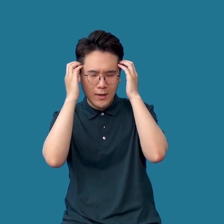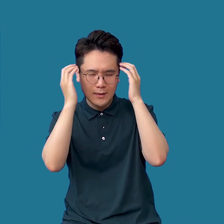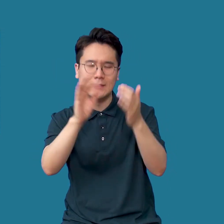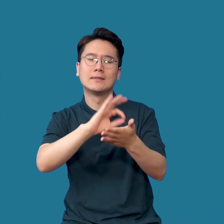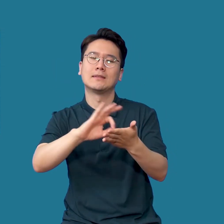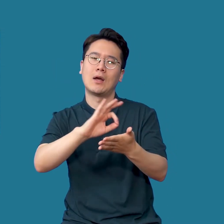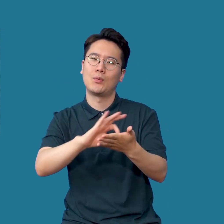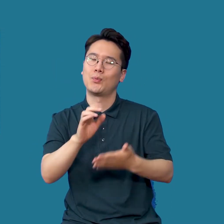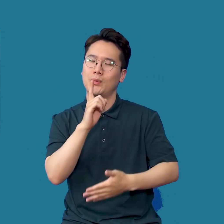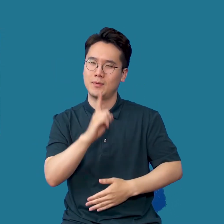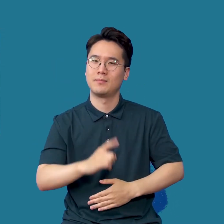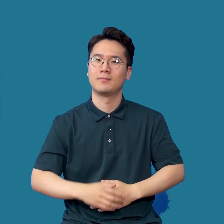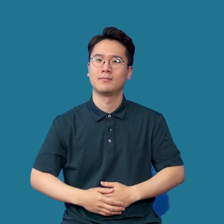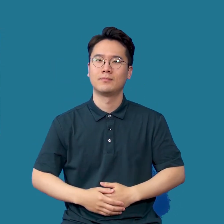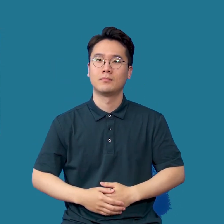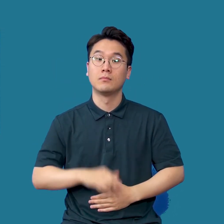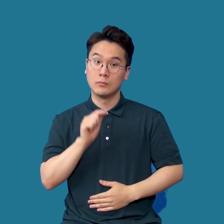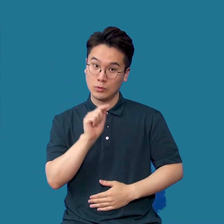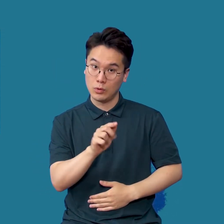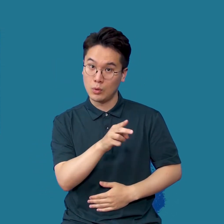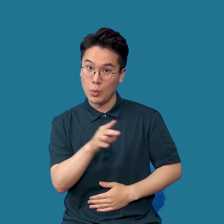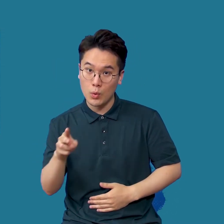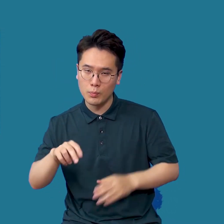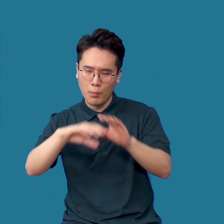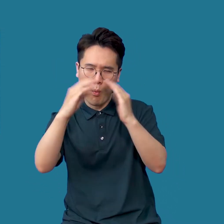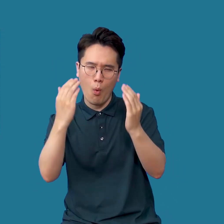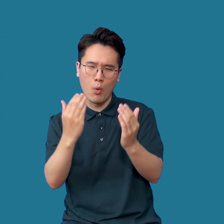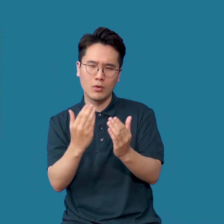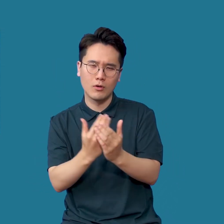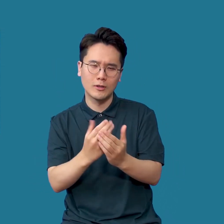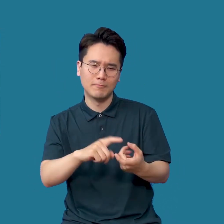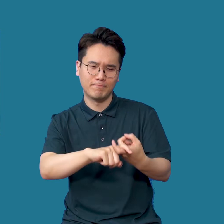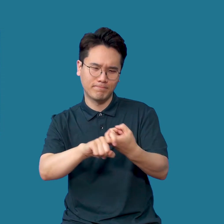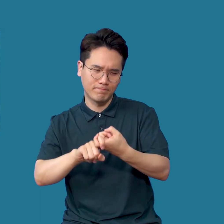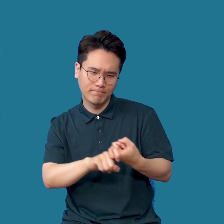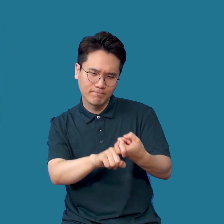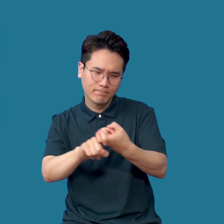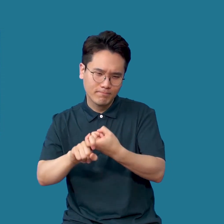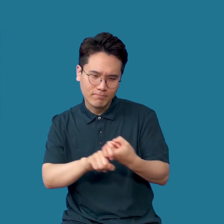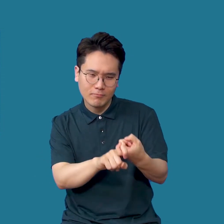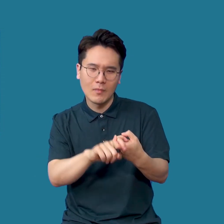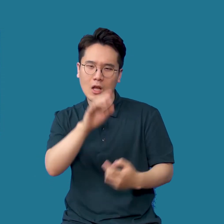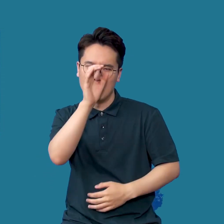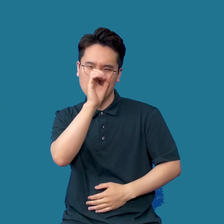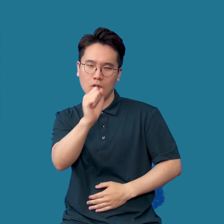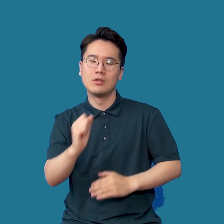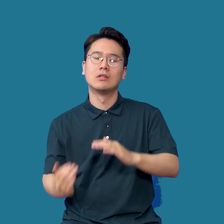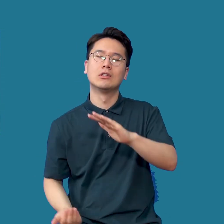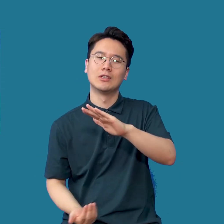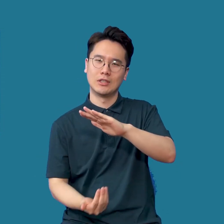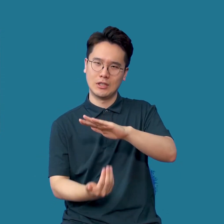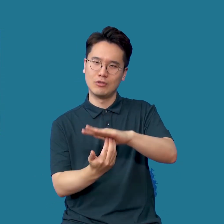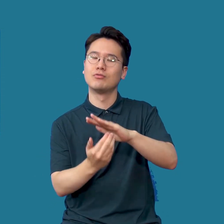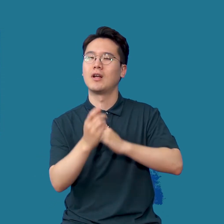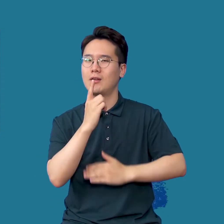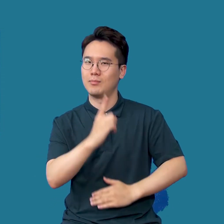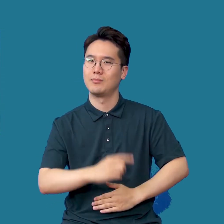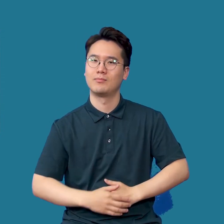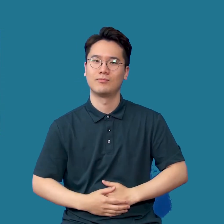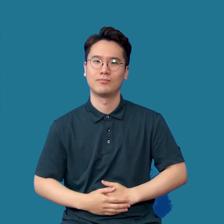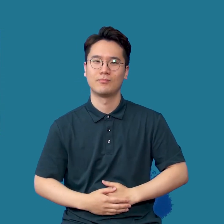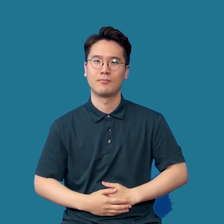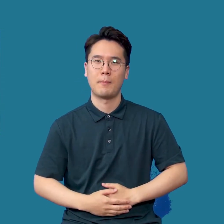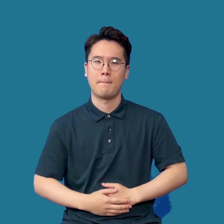그것이 모든 것이 합력해서 선을 이룬다 하는 뜻입니다. 만약에 신자가